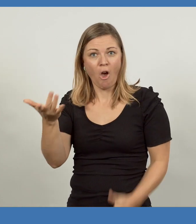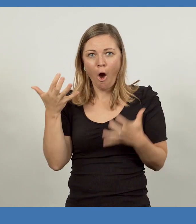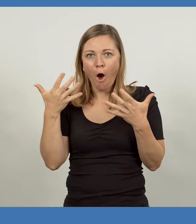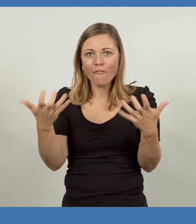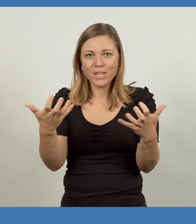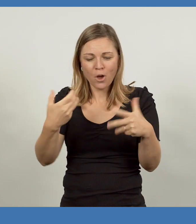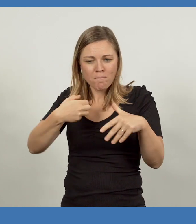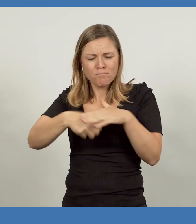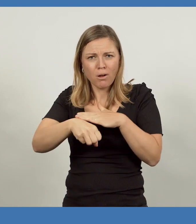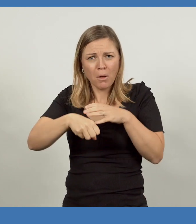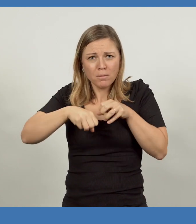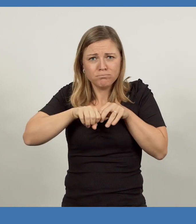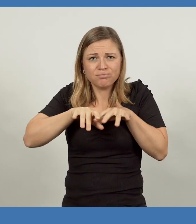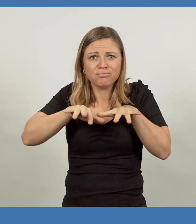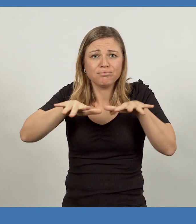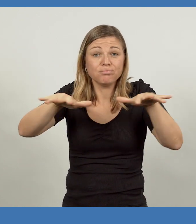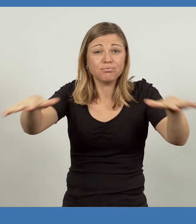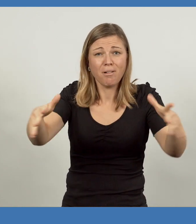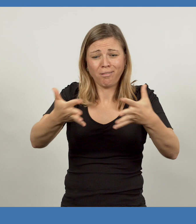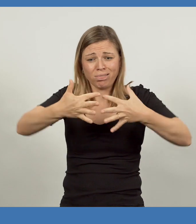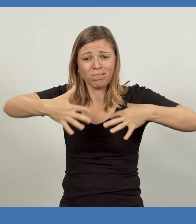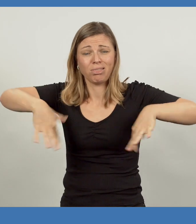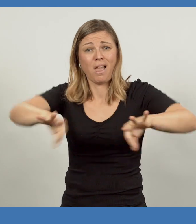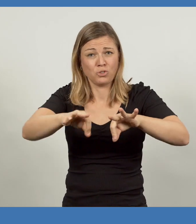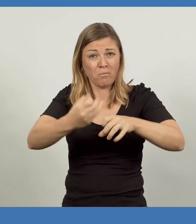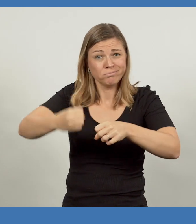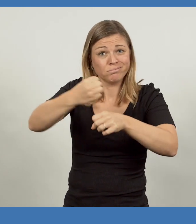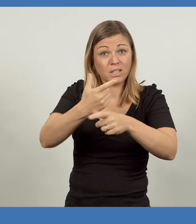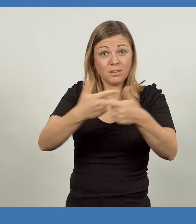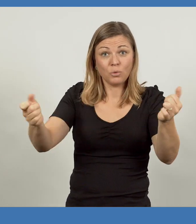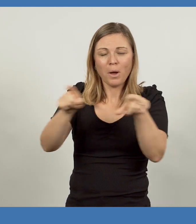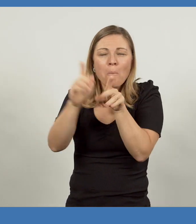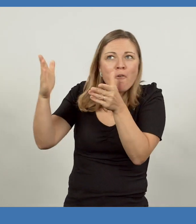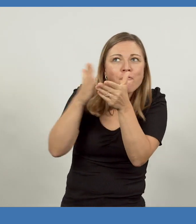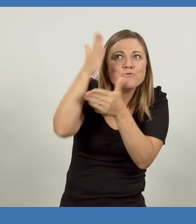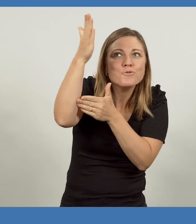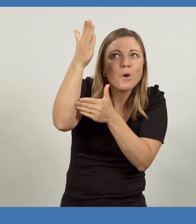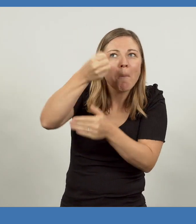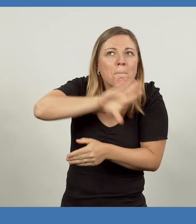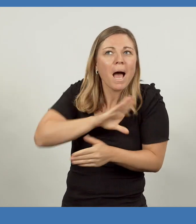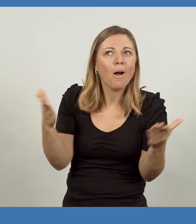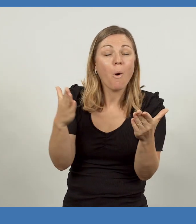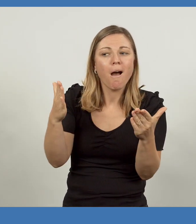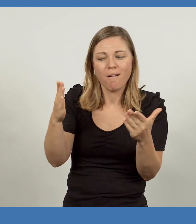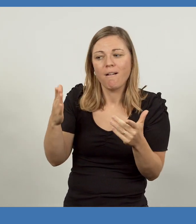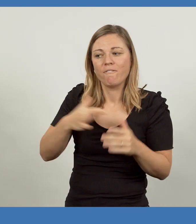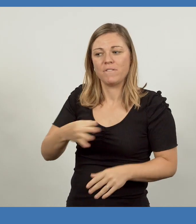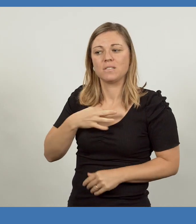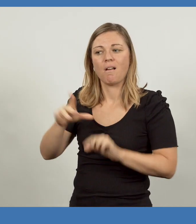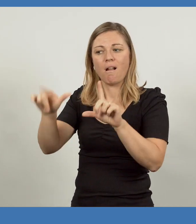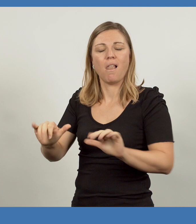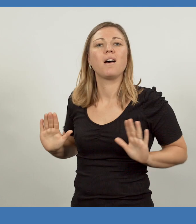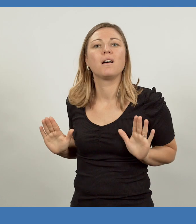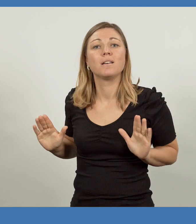d'être le père d'une grande nation, son rêve d'exister dans le futur passait par Isaac. Et Isaac matérialisait le rêve